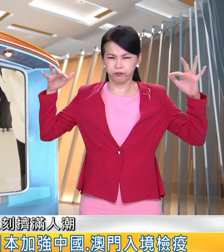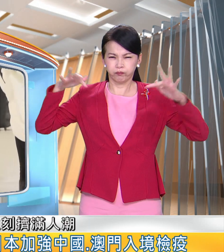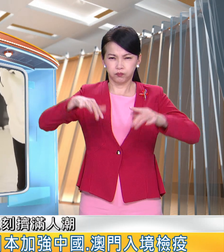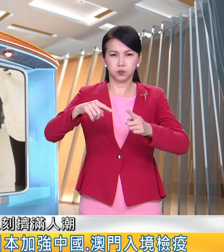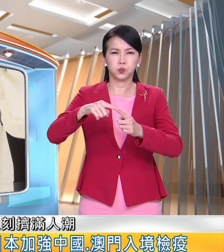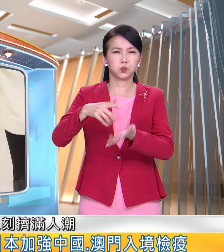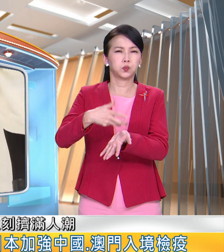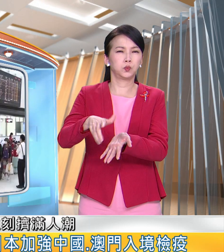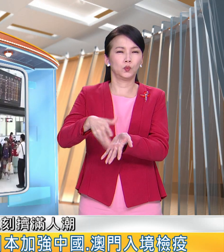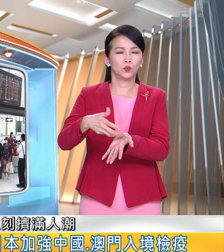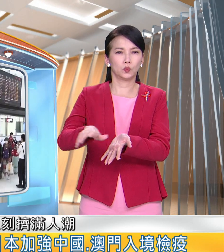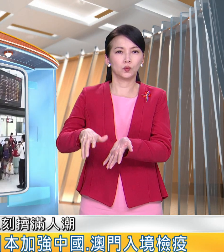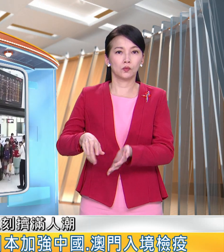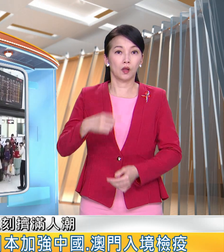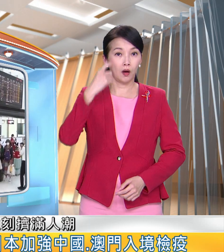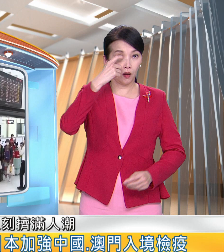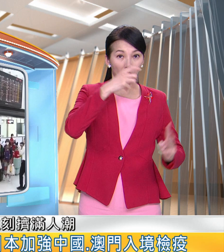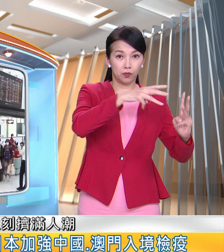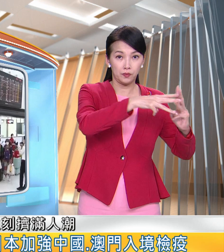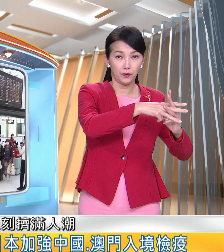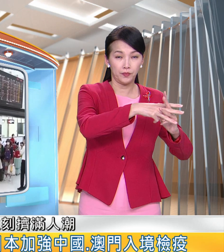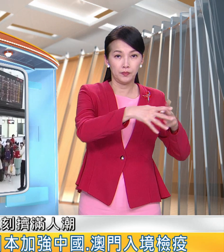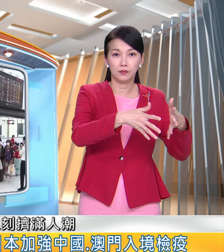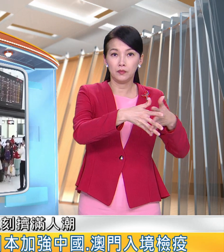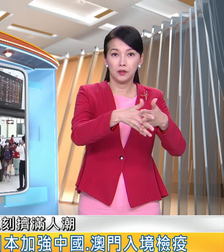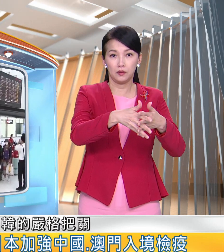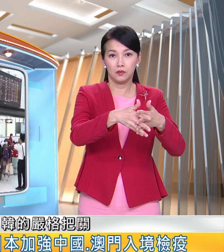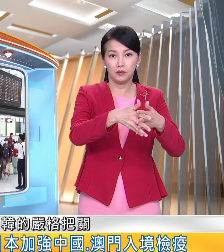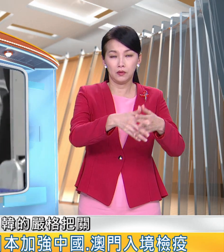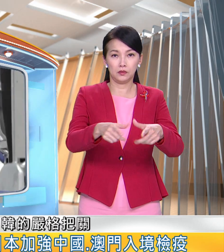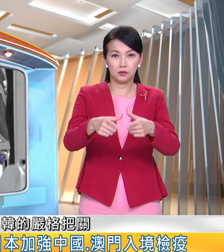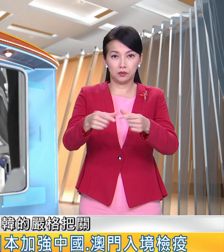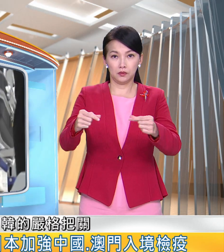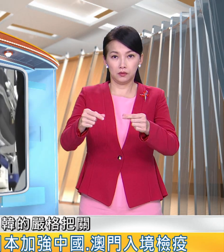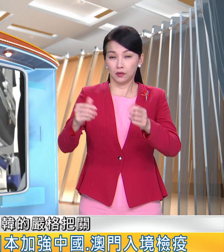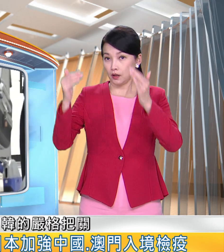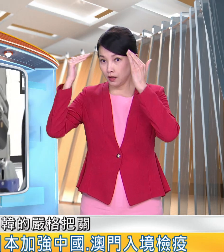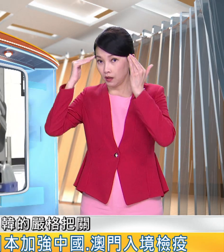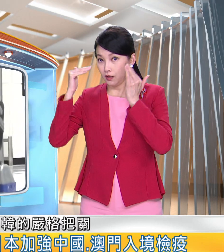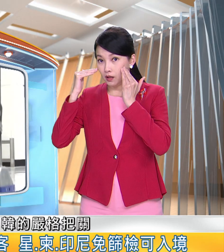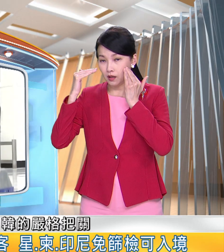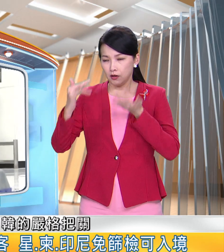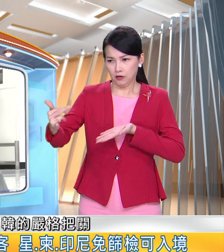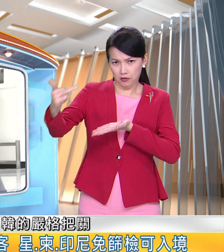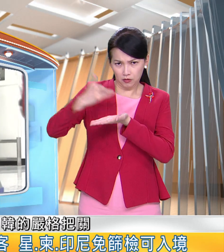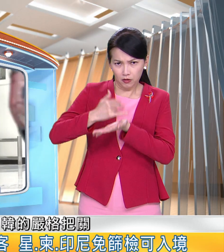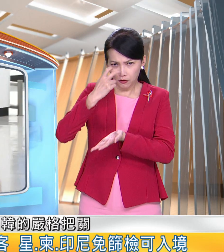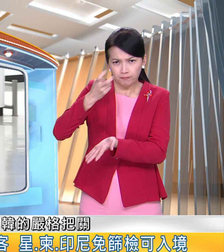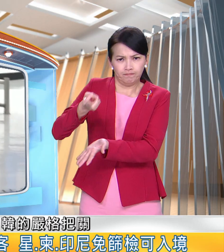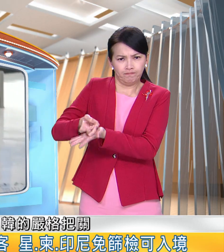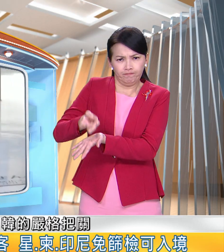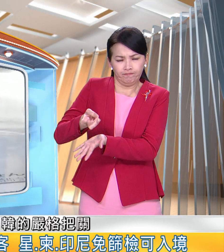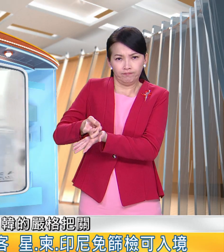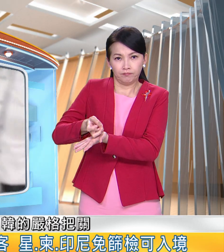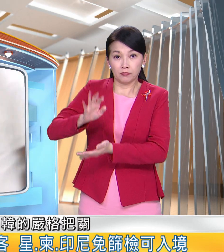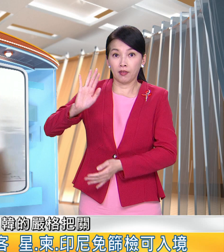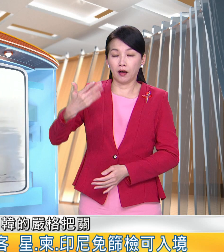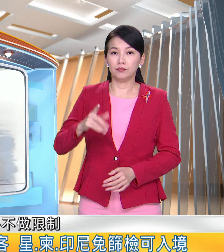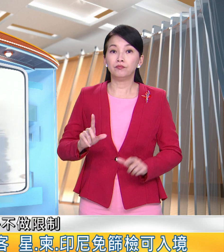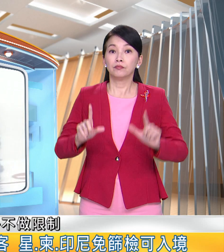立刻挤满了人潮。而相对于欧美与日韩的严格把关，东南亚